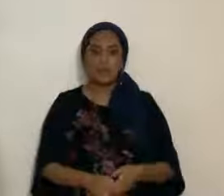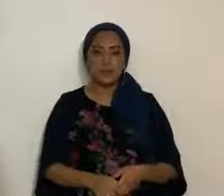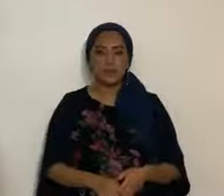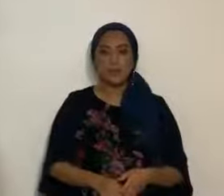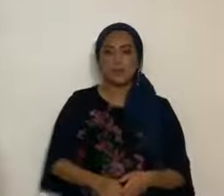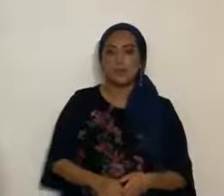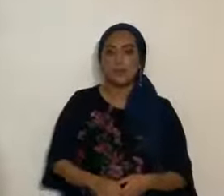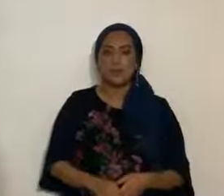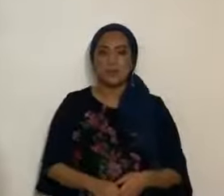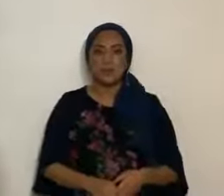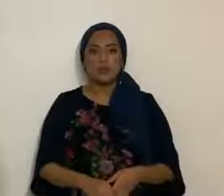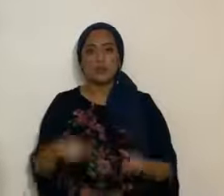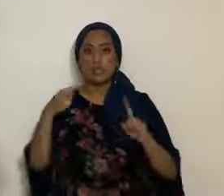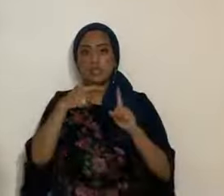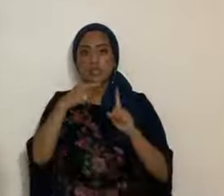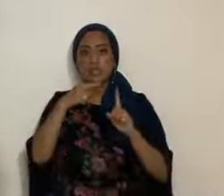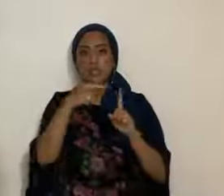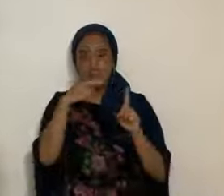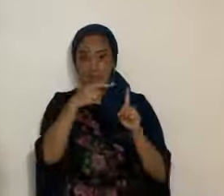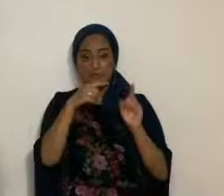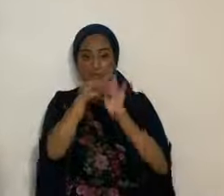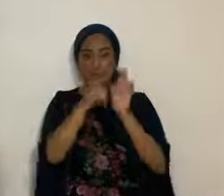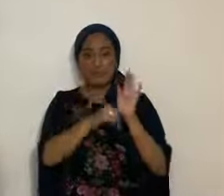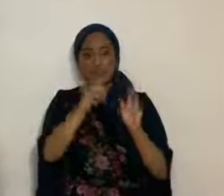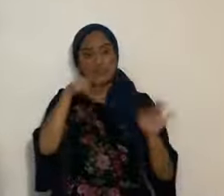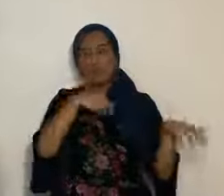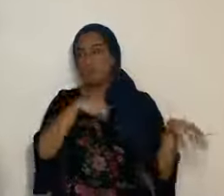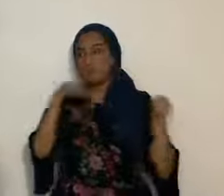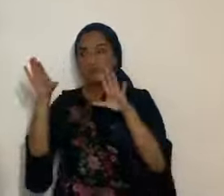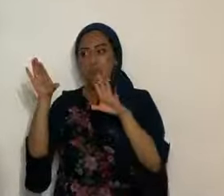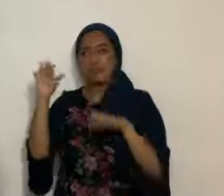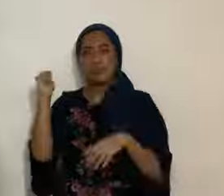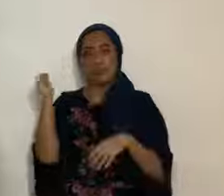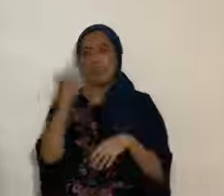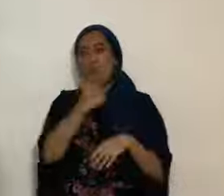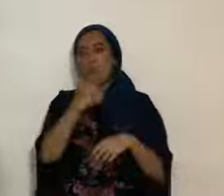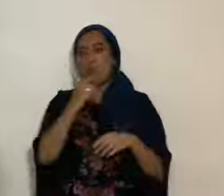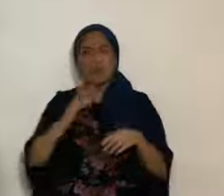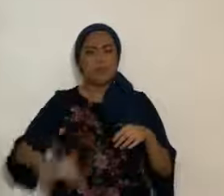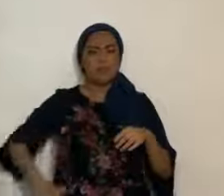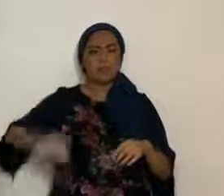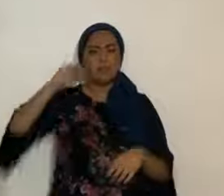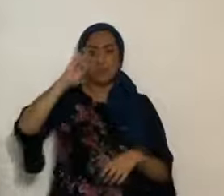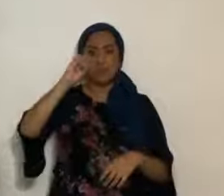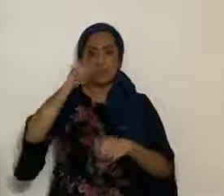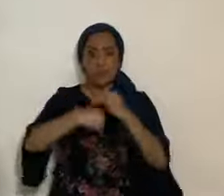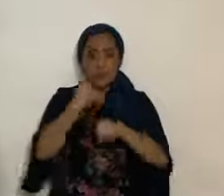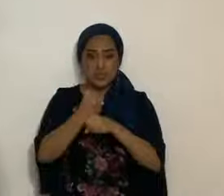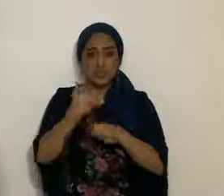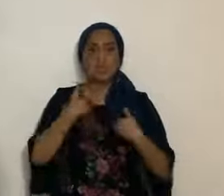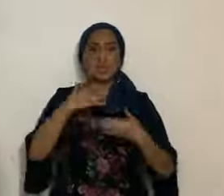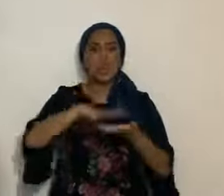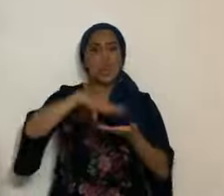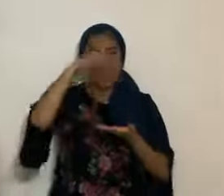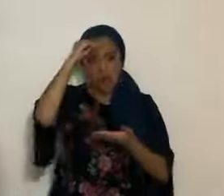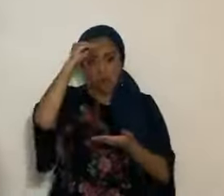Entonces él tuvo que abandonar todo aquello que durante 40 años había aprendido, todas las personas con las que